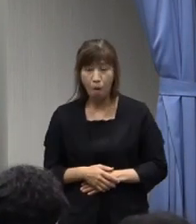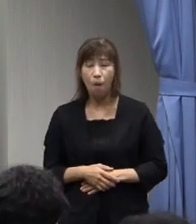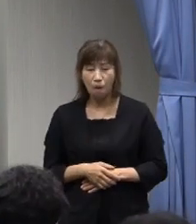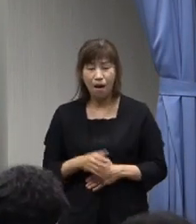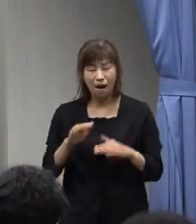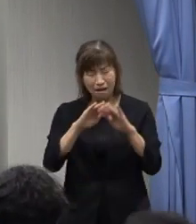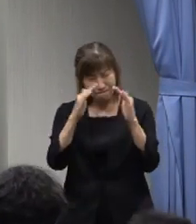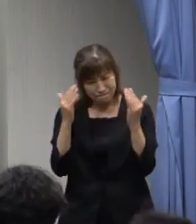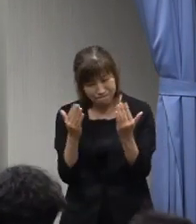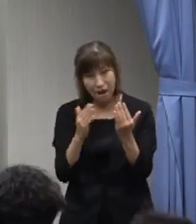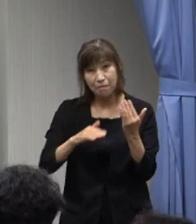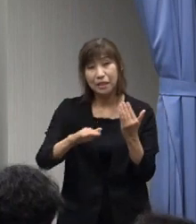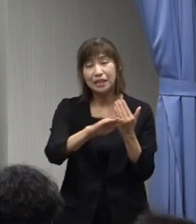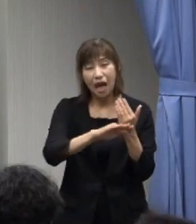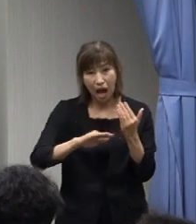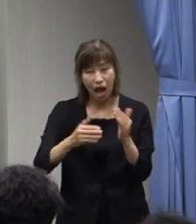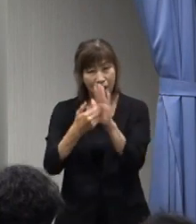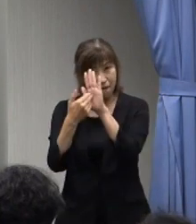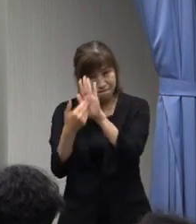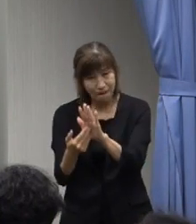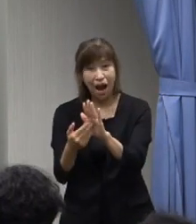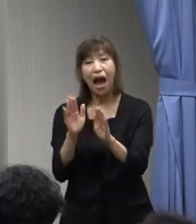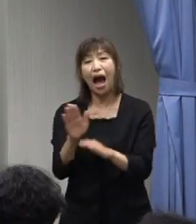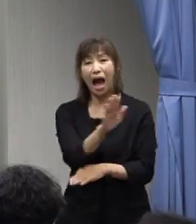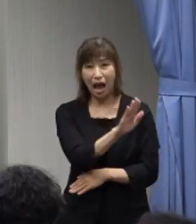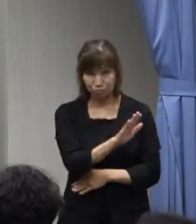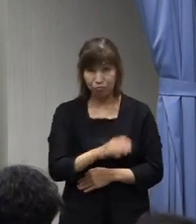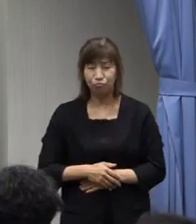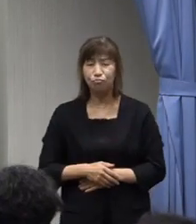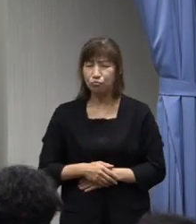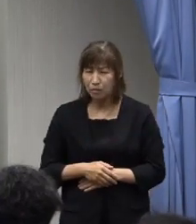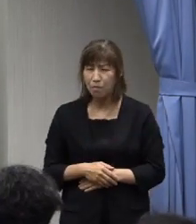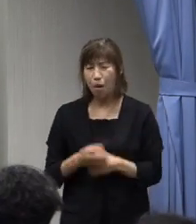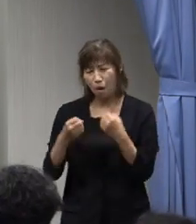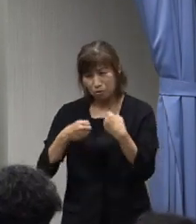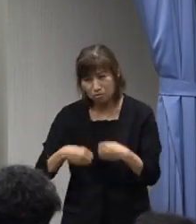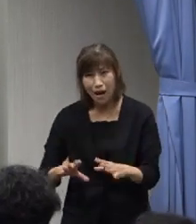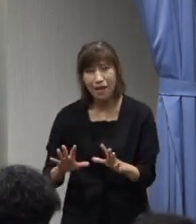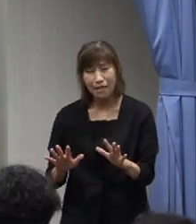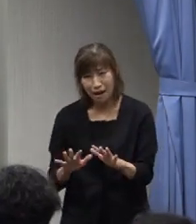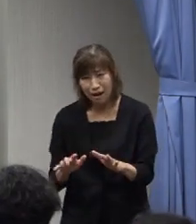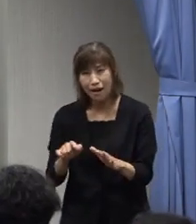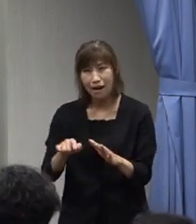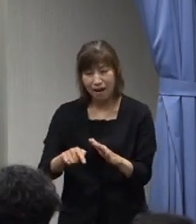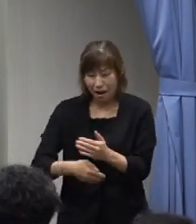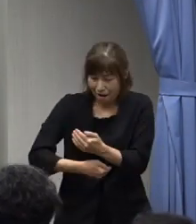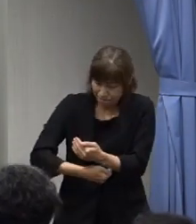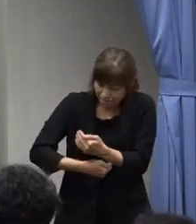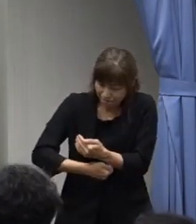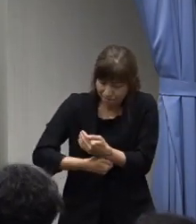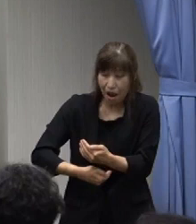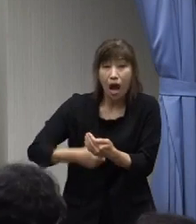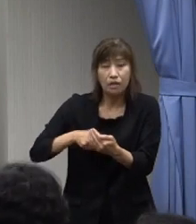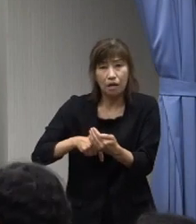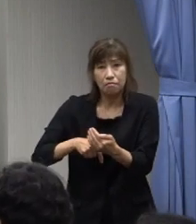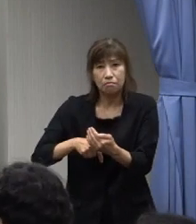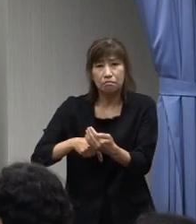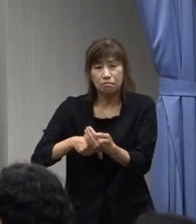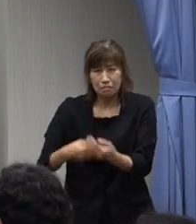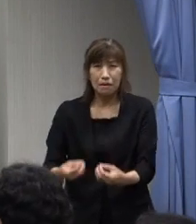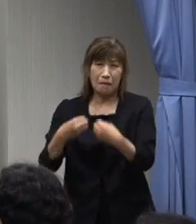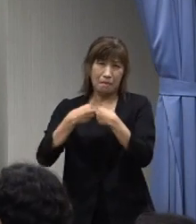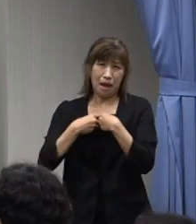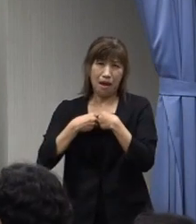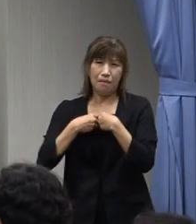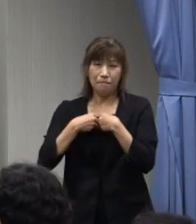。ただですね、この乳幼児、特に生まれたての乳児なんかではですね、脳炎とか肺炎の合